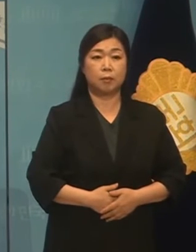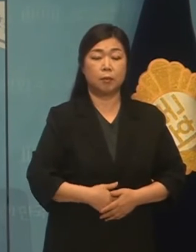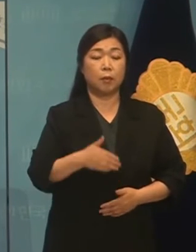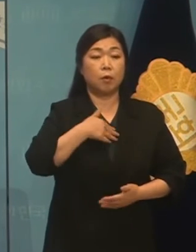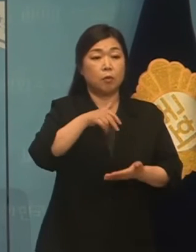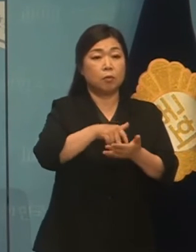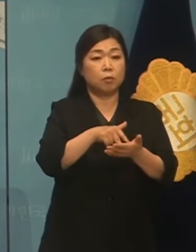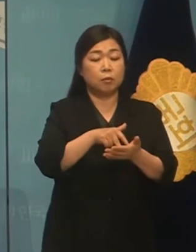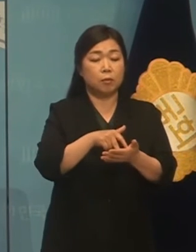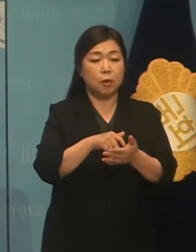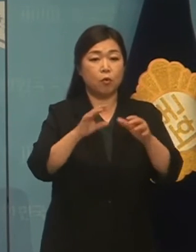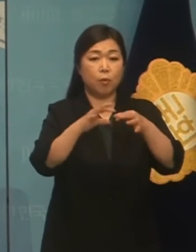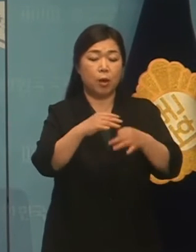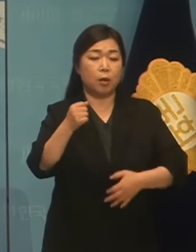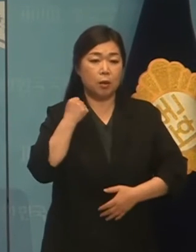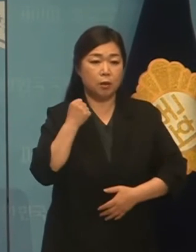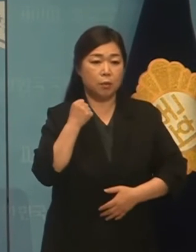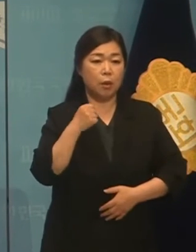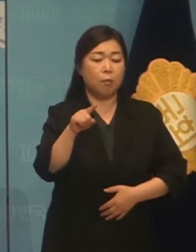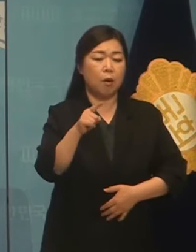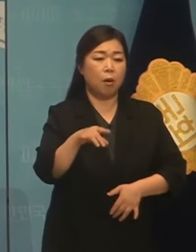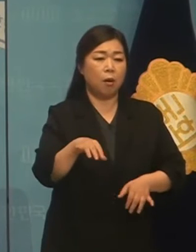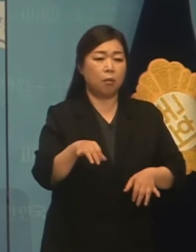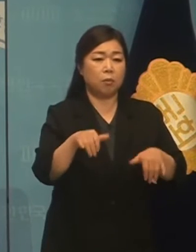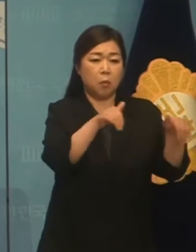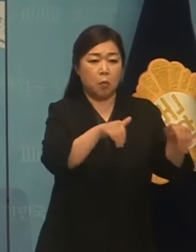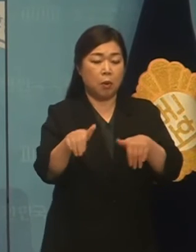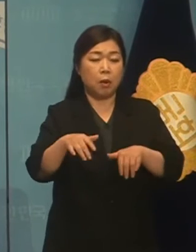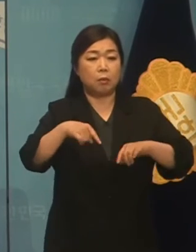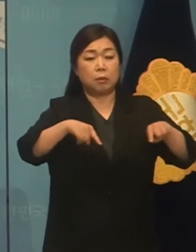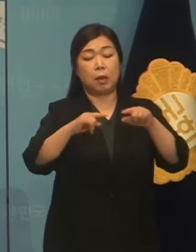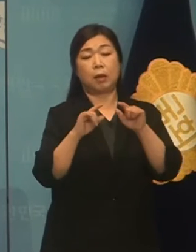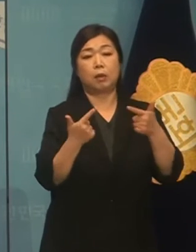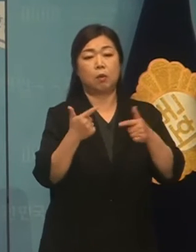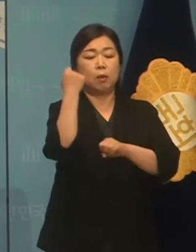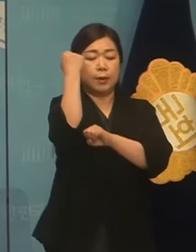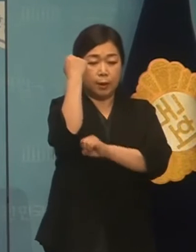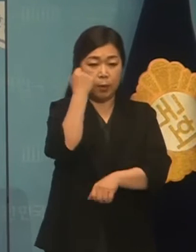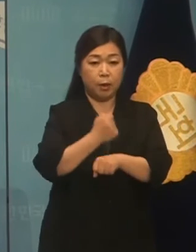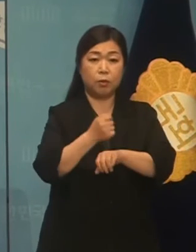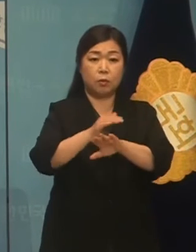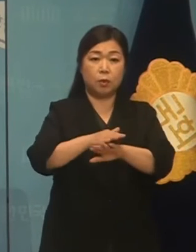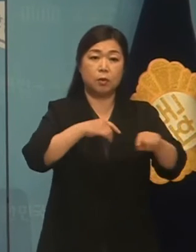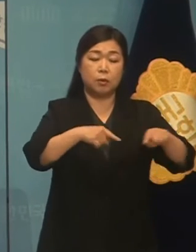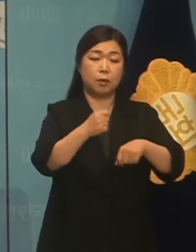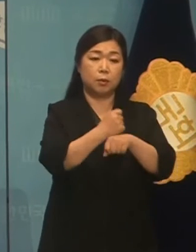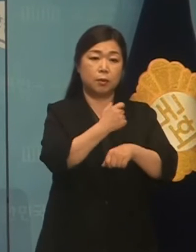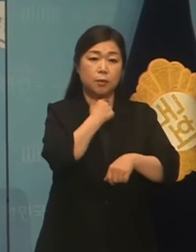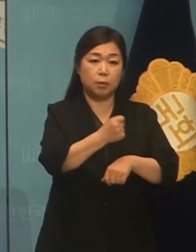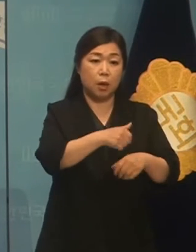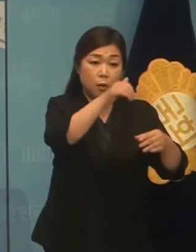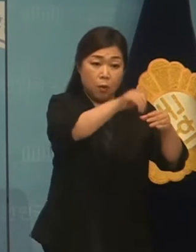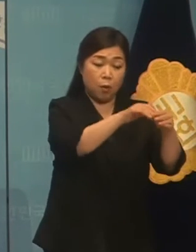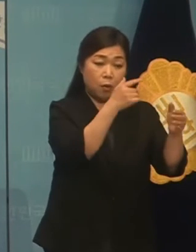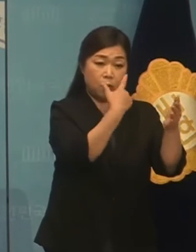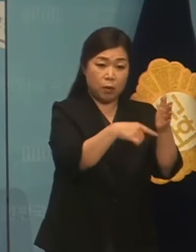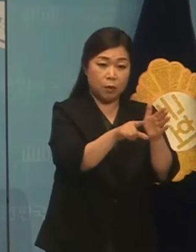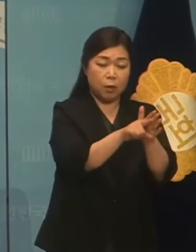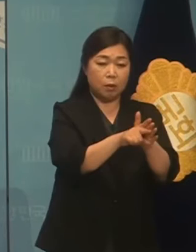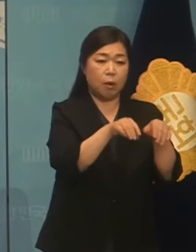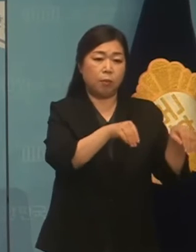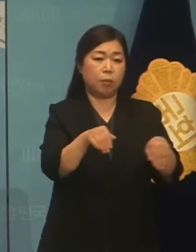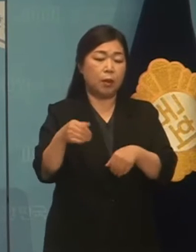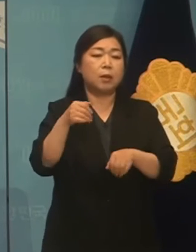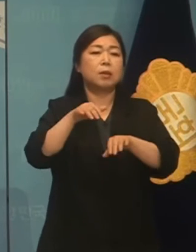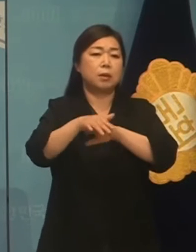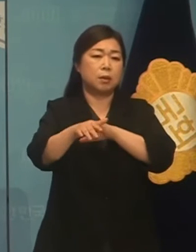저는 국민의힘을 부초 정당이 아니라 뿌리가 있는 정당으로 만들 것입니다. 선거용 정당, 뜨내기